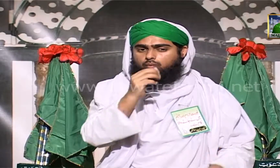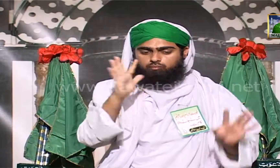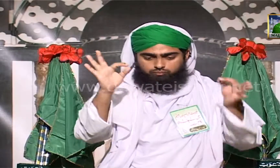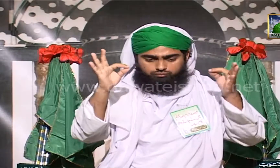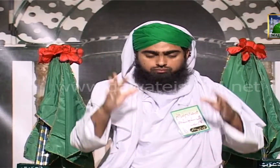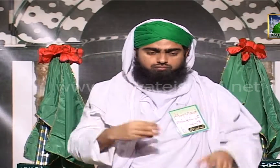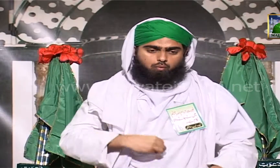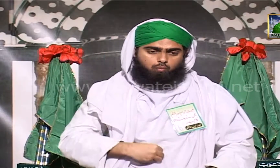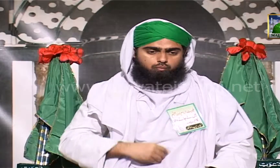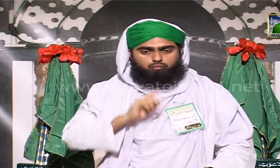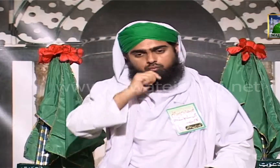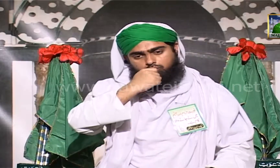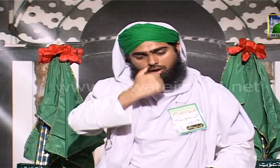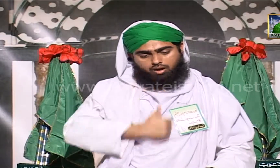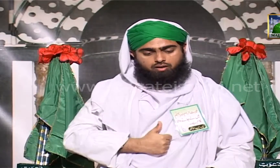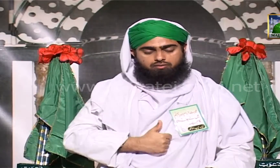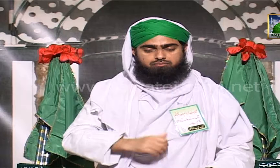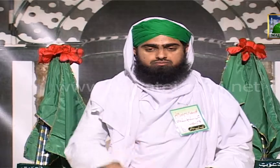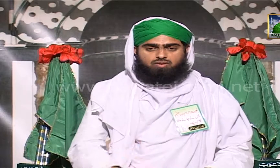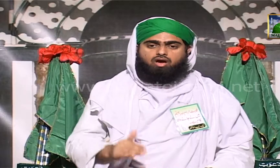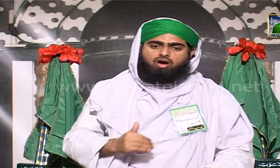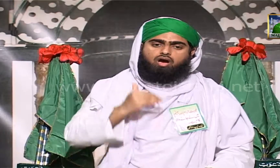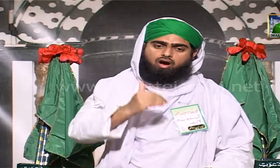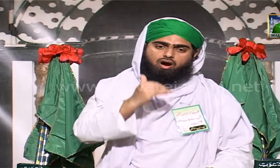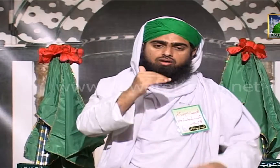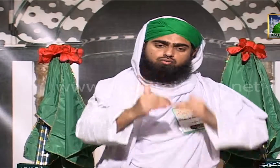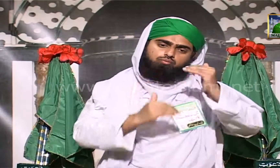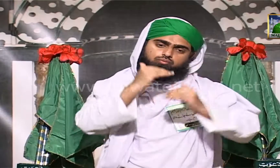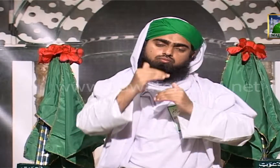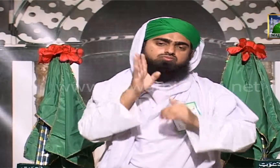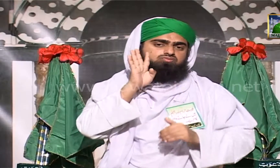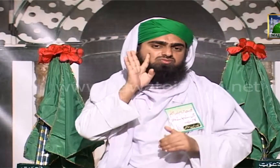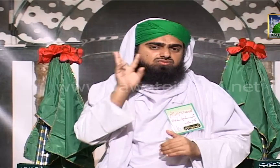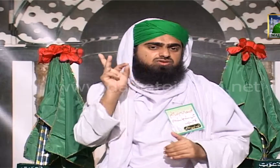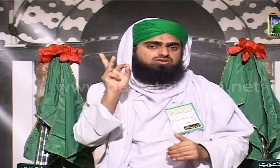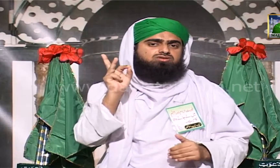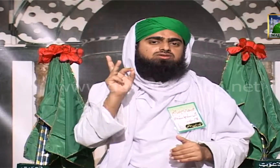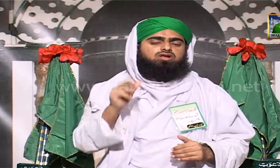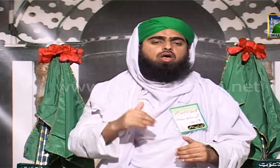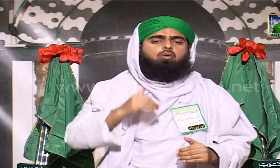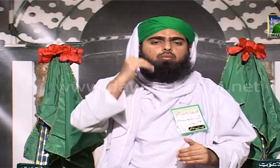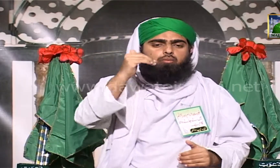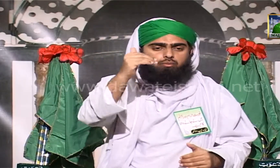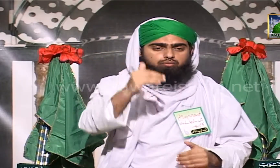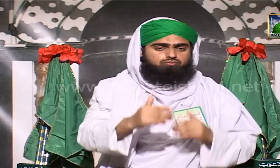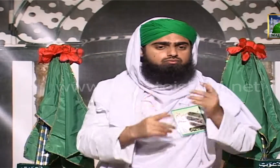ہے، اور اسی طرح میں بتدریج ترقی کرتا ہوں۔ شروع میں 3 دن تک پہنچا، پھر بڑھتے بڑھتے میں نے ترقی